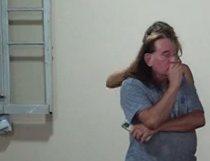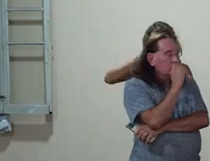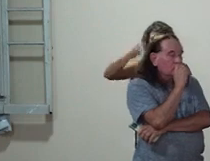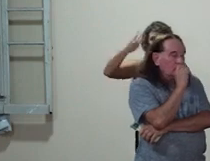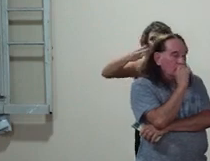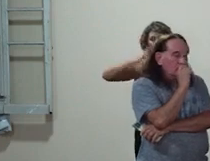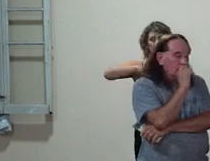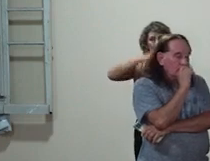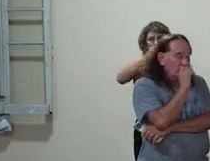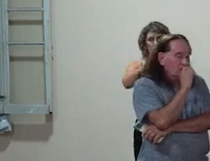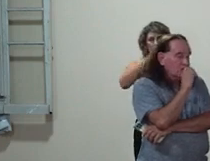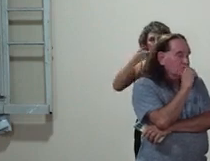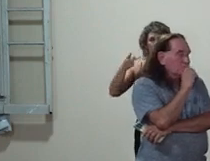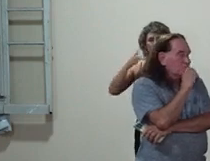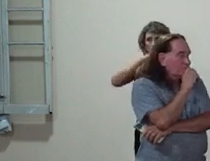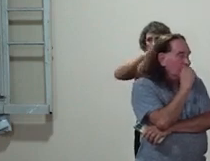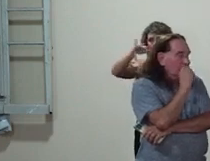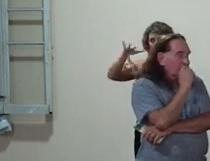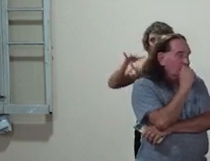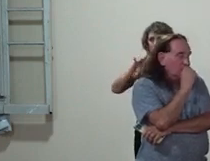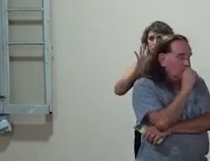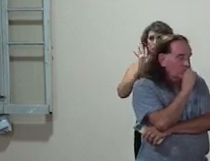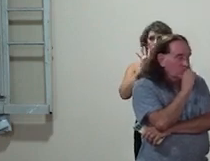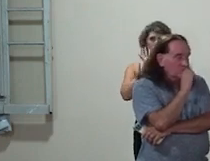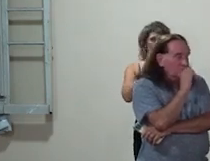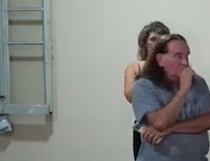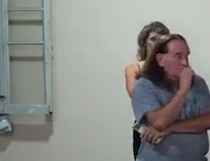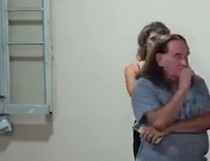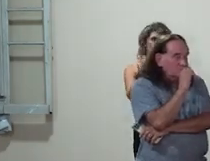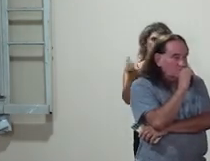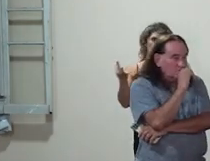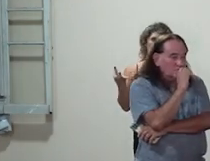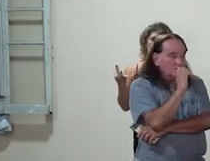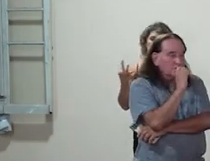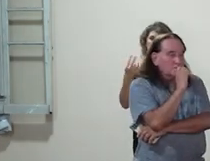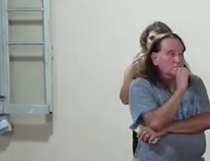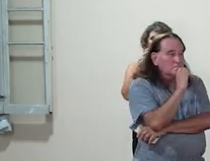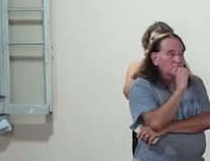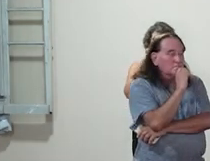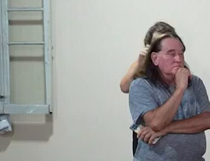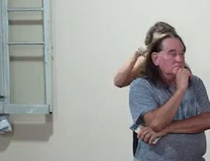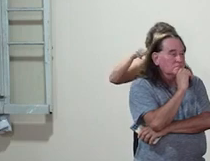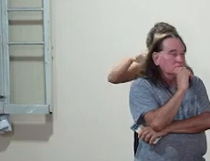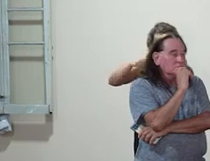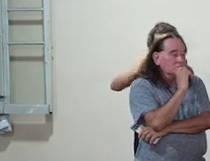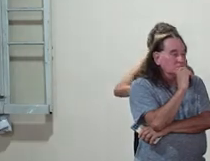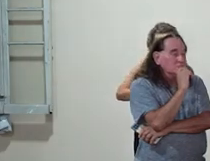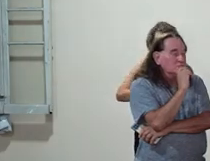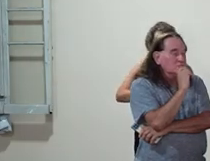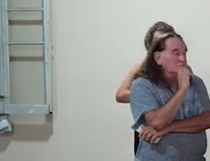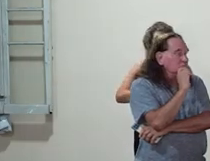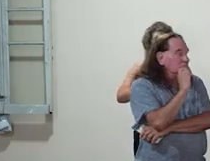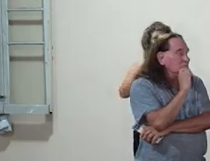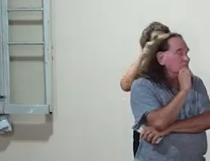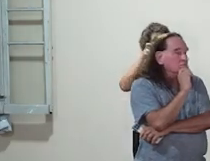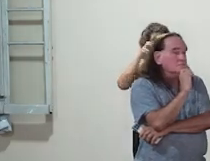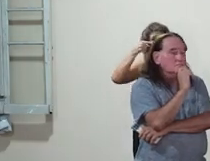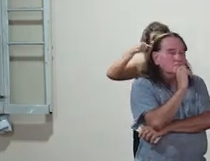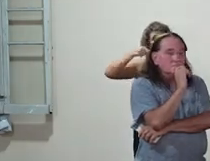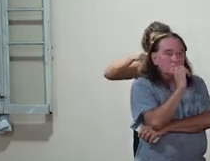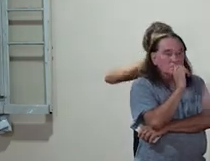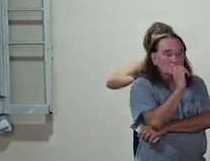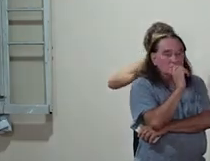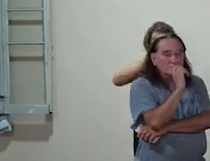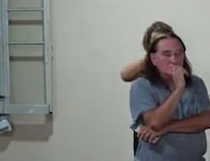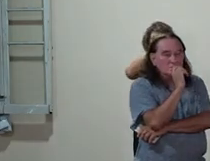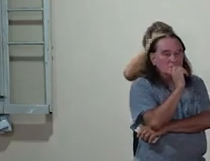Paraná. Eu digo, ah, que bacana, quantos são? Ah, dá 5 mil e não sei quanto. 5 mil e tantas pessoas